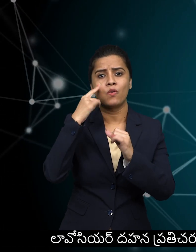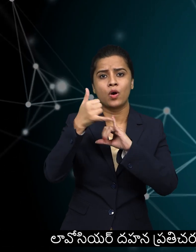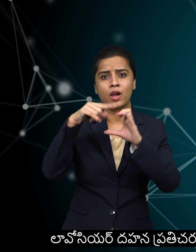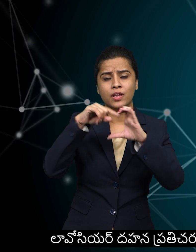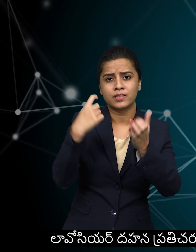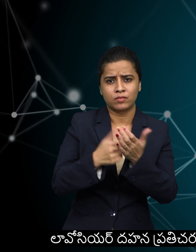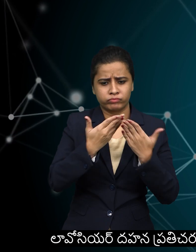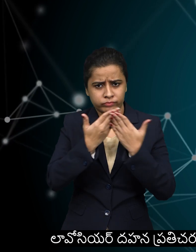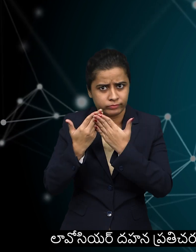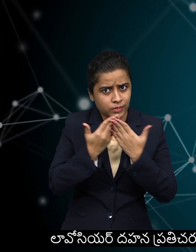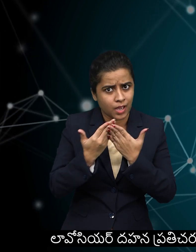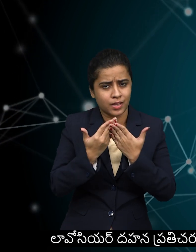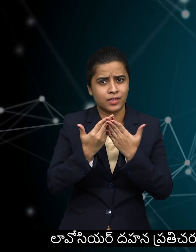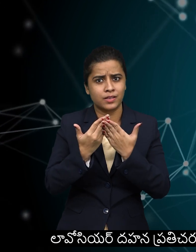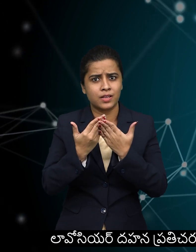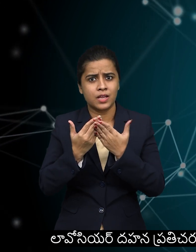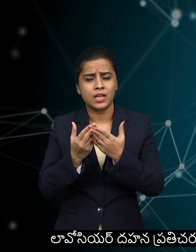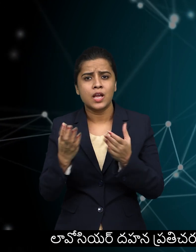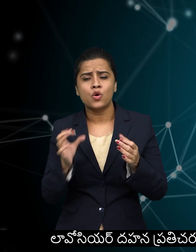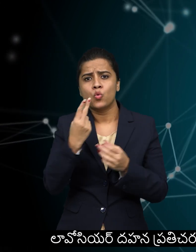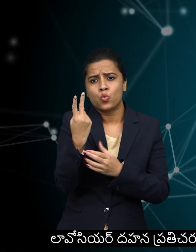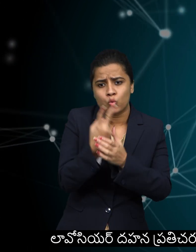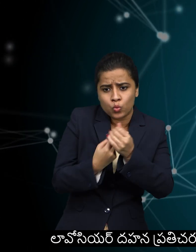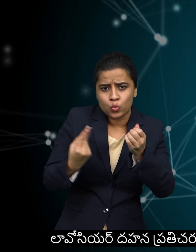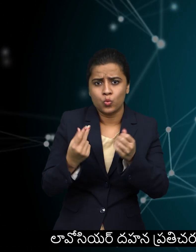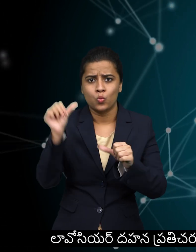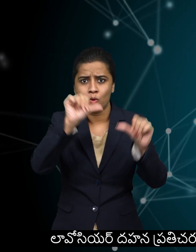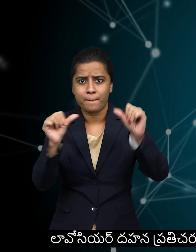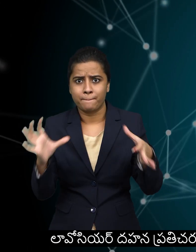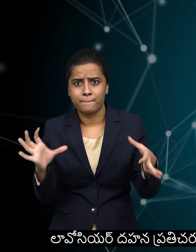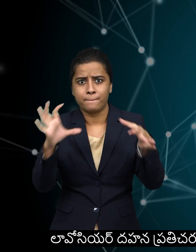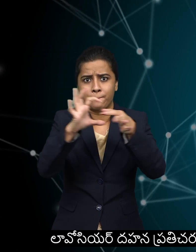లావోసియర్ దహన ప్రతిచర్యలను వివరంగా అధ్యయనం చేశాడు.